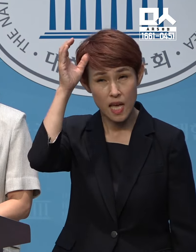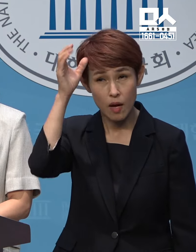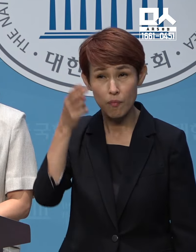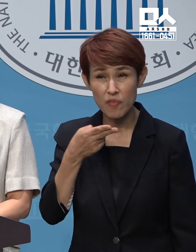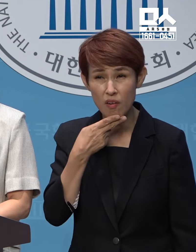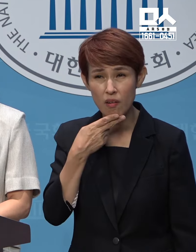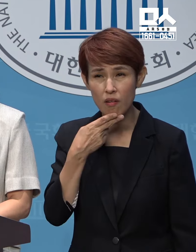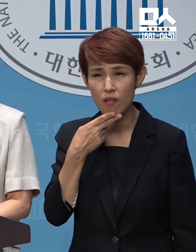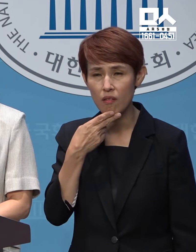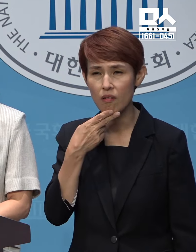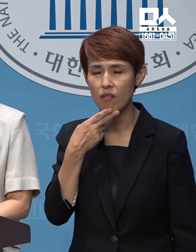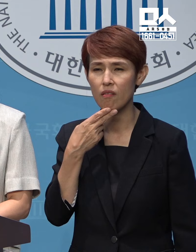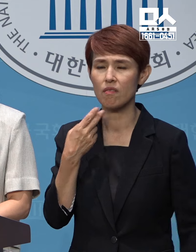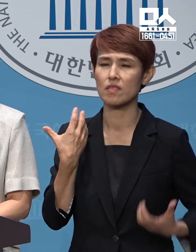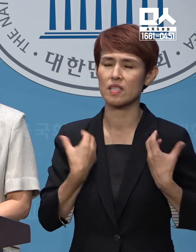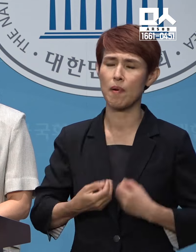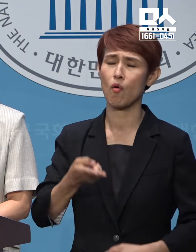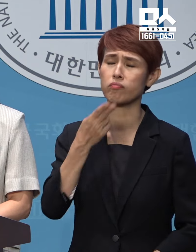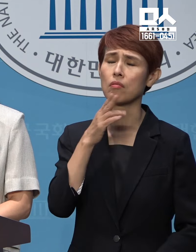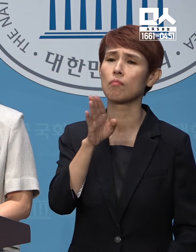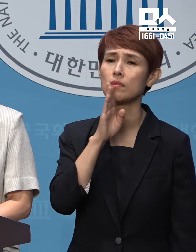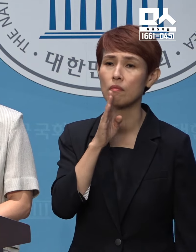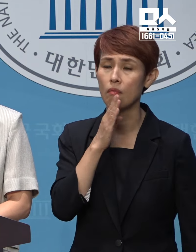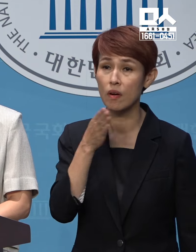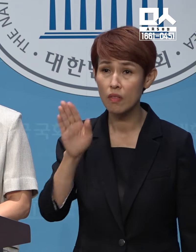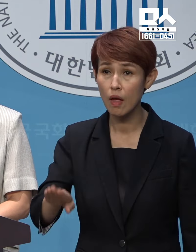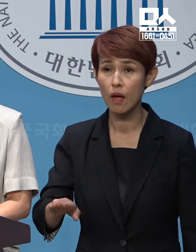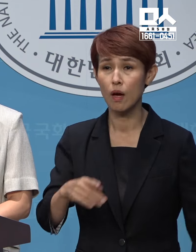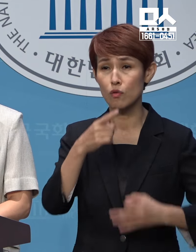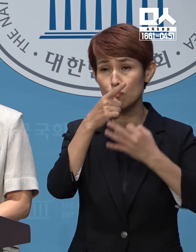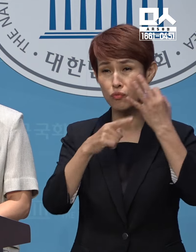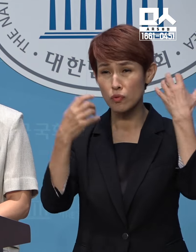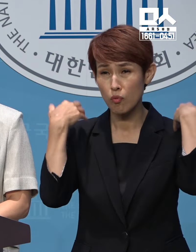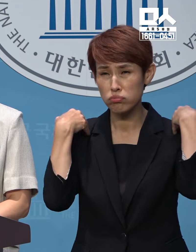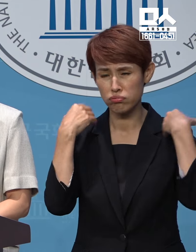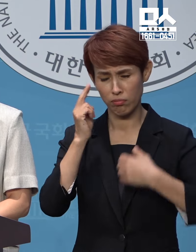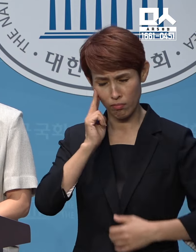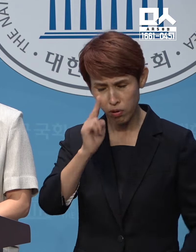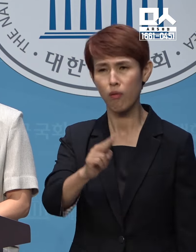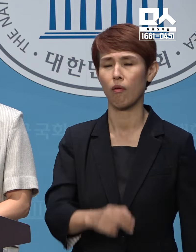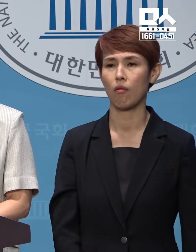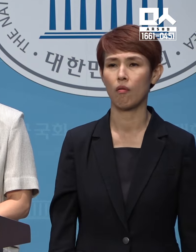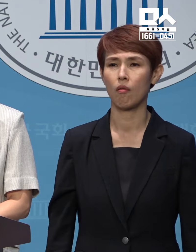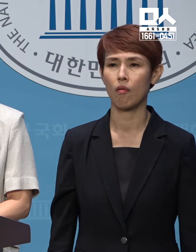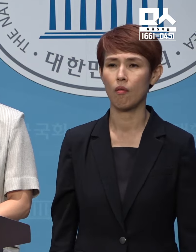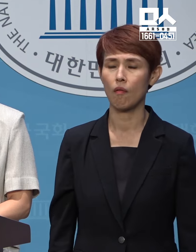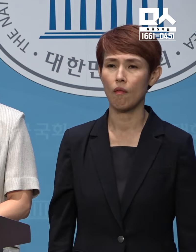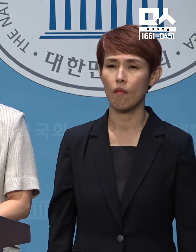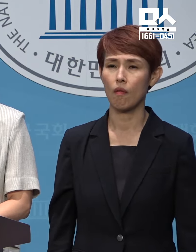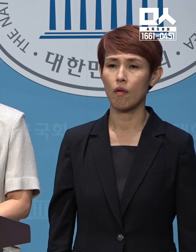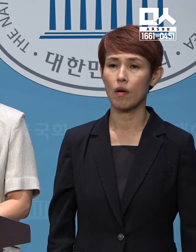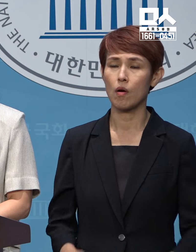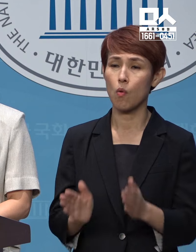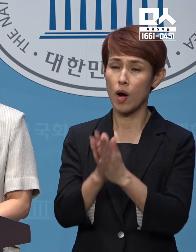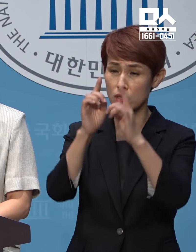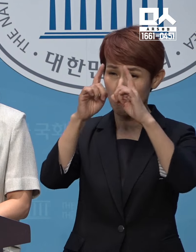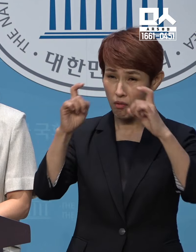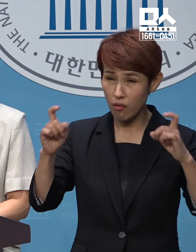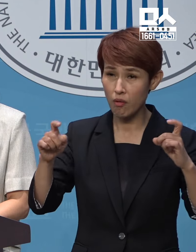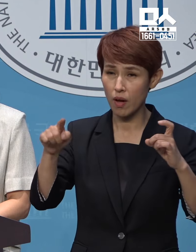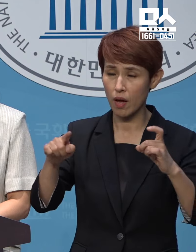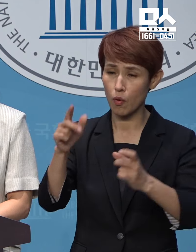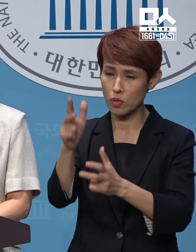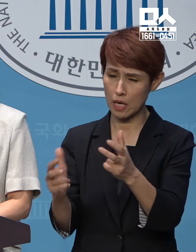실망도 없다지만 윤석열 정부는 정도가 지나칩니다. 화성 리튬 배터리 공장 화재로 인한